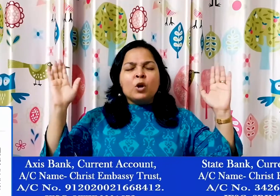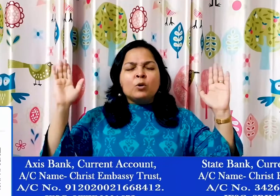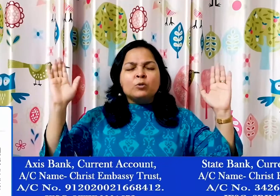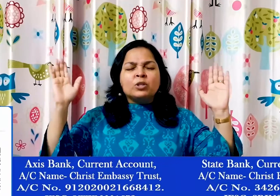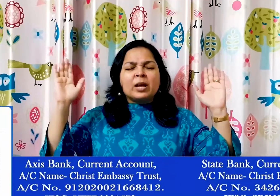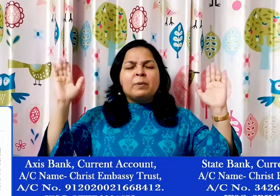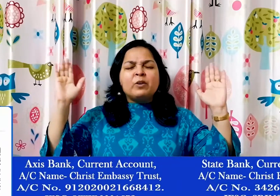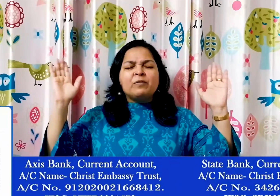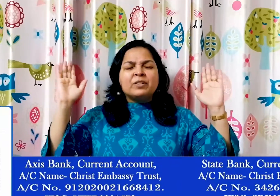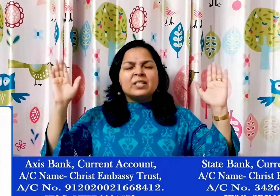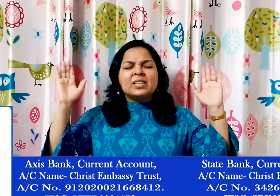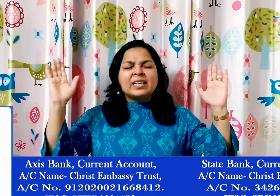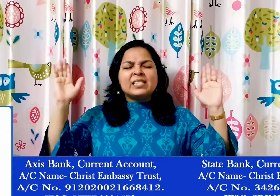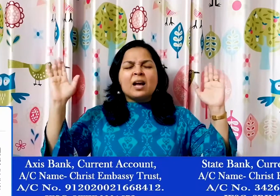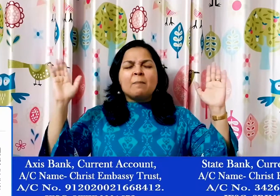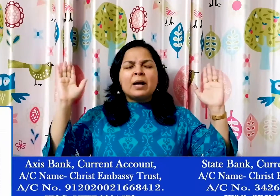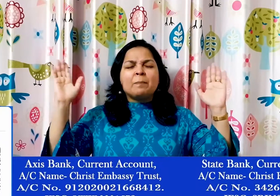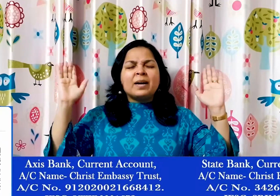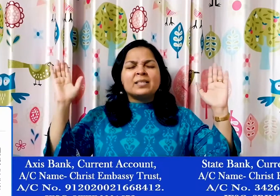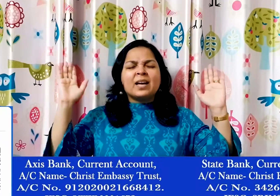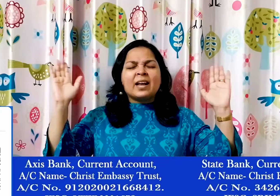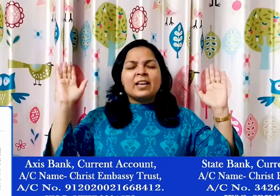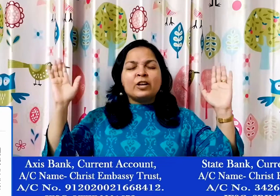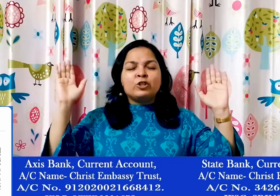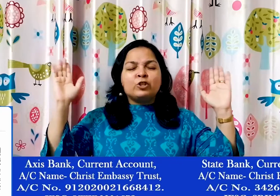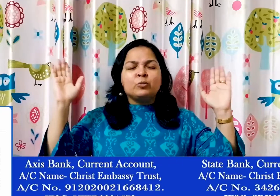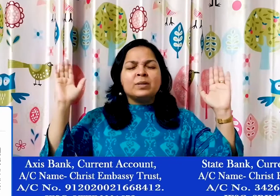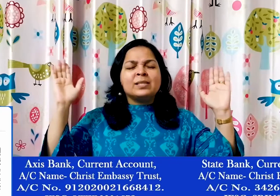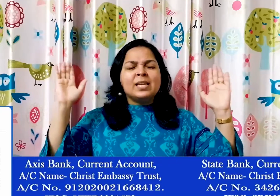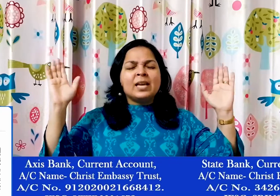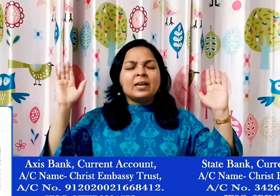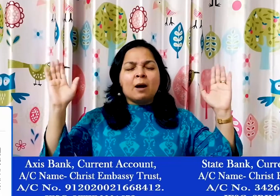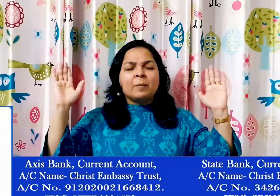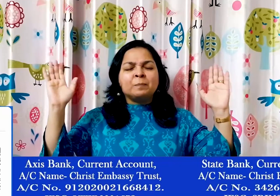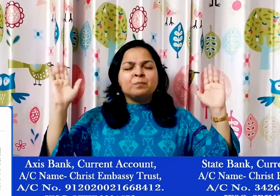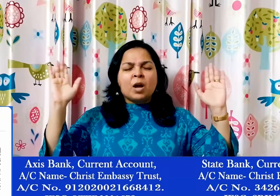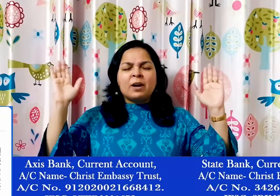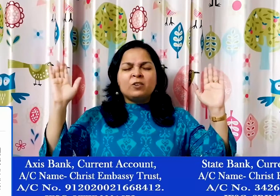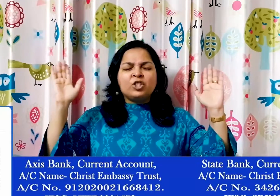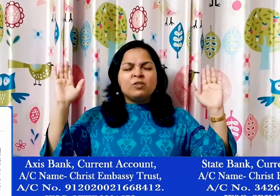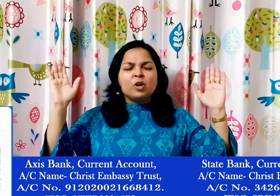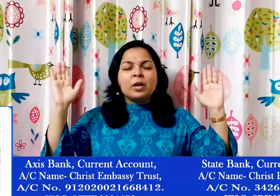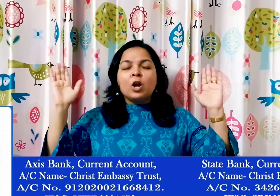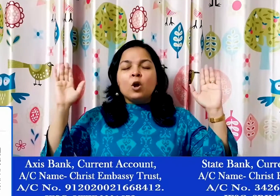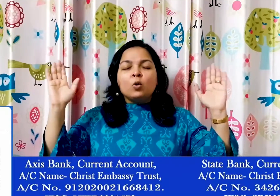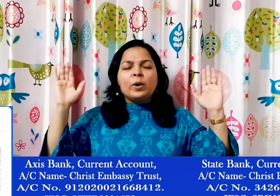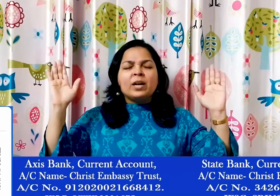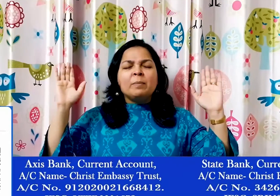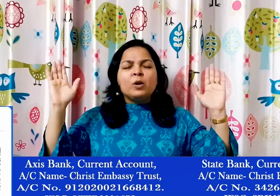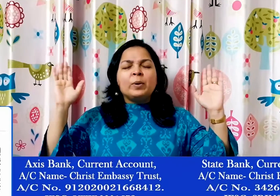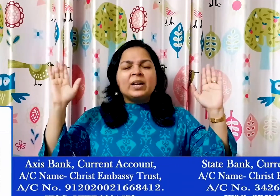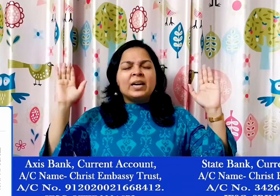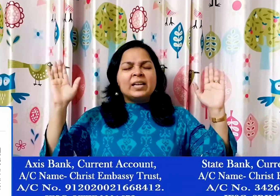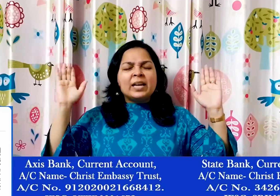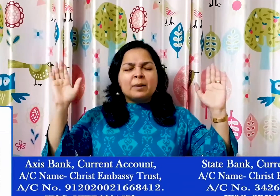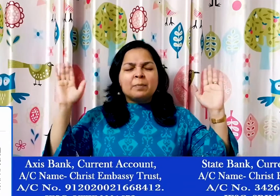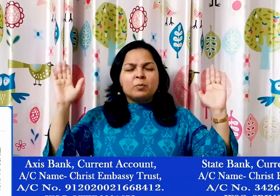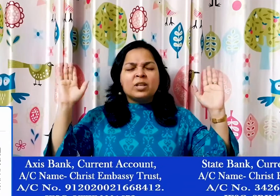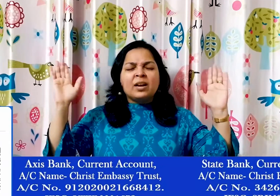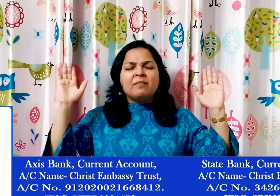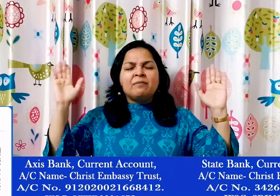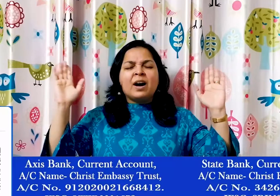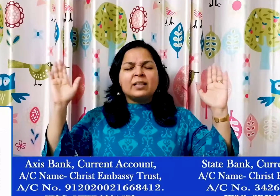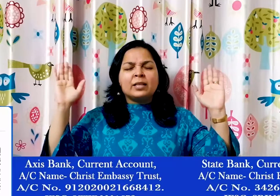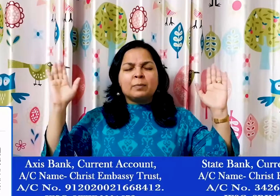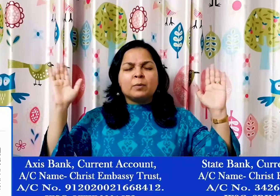है उसकी एक बड़ी हुई फसल तेजी से हमारे पास आ रहा है यीशु मसीह के नाम। हमारे जीवन में कोई कमी कोई घटी नहीं है